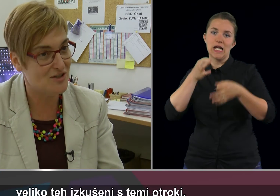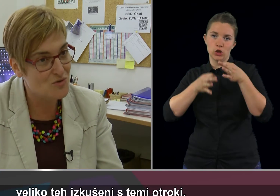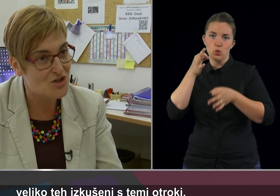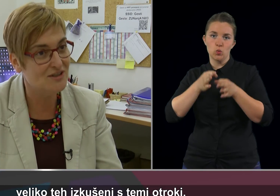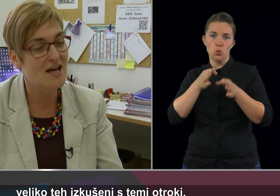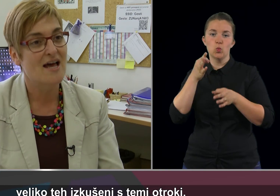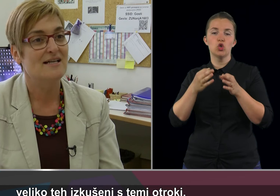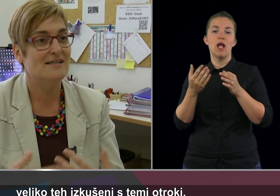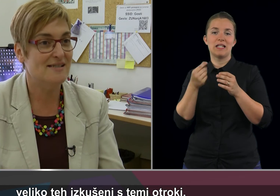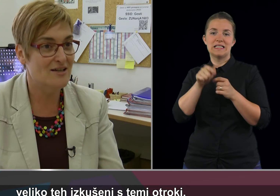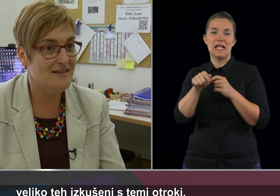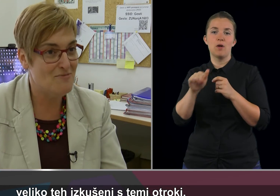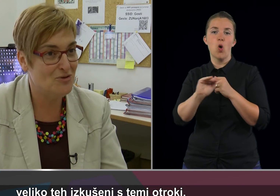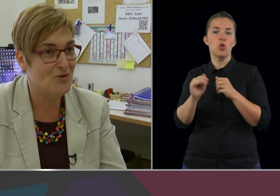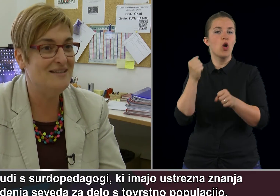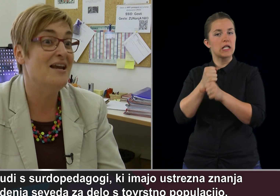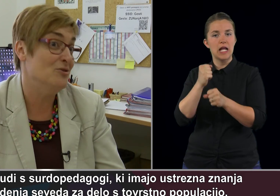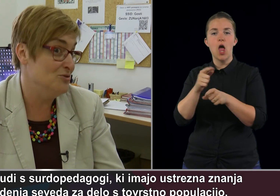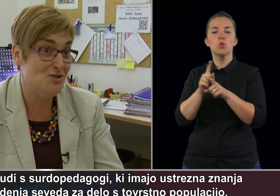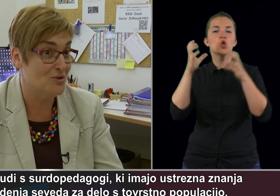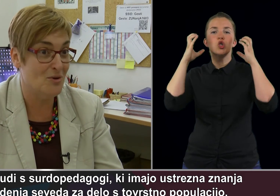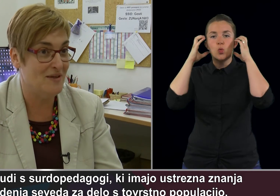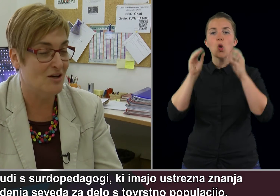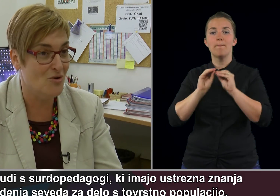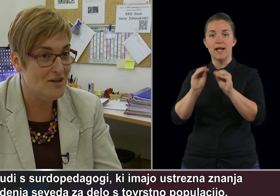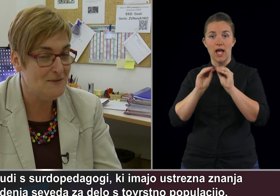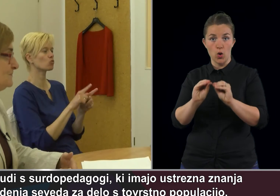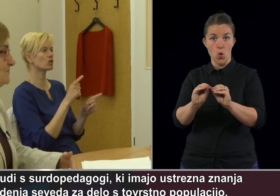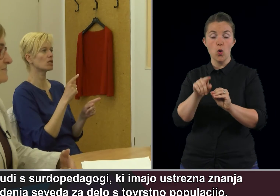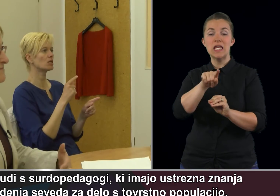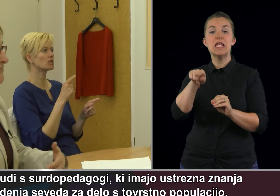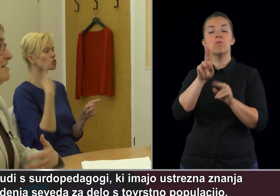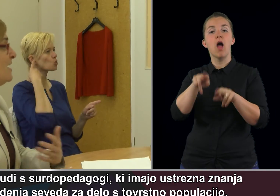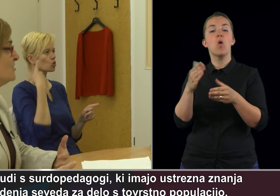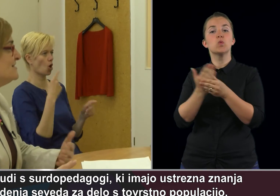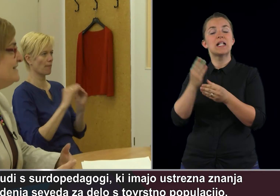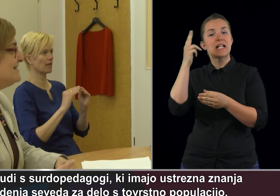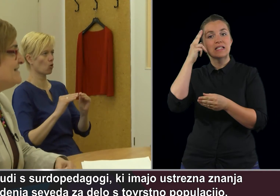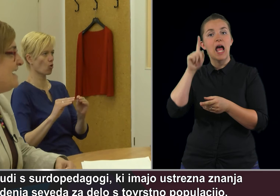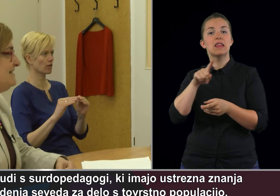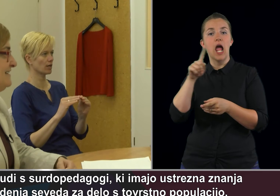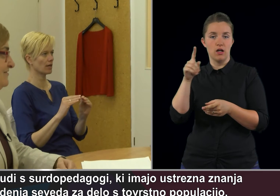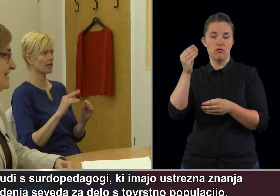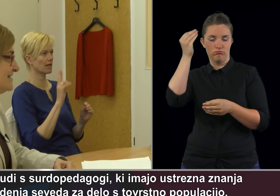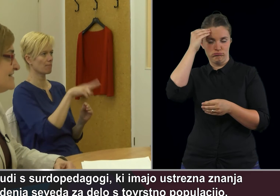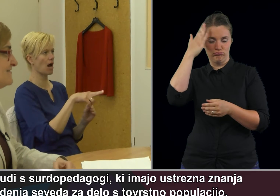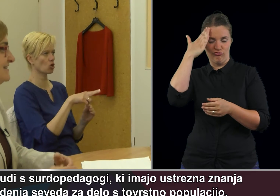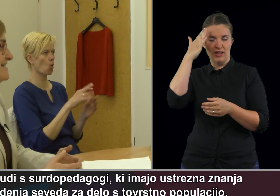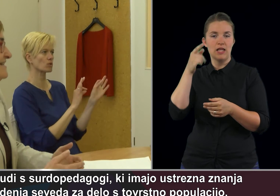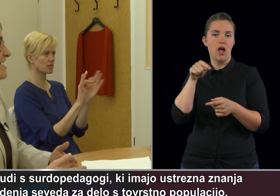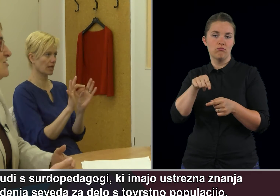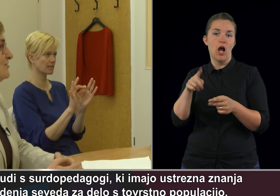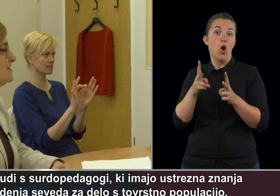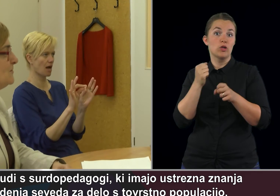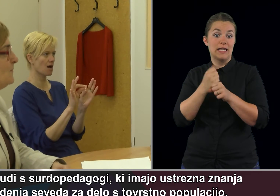teh izkušenj, z temi otroki delajo tudi surdopedagogi, ki imajo ustrezna znanja in vedenja seveda